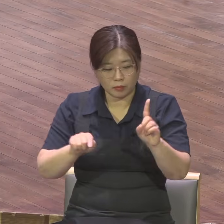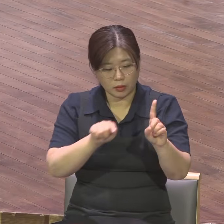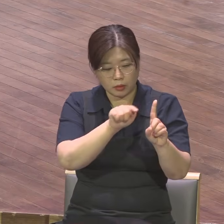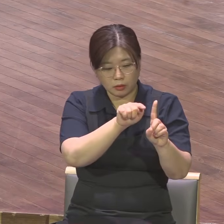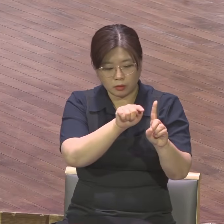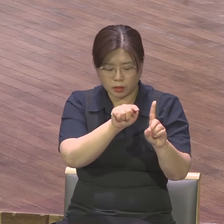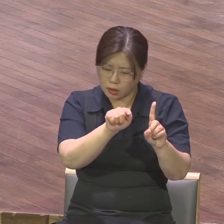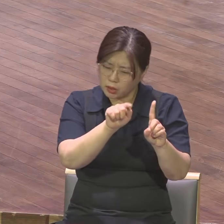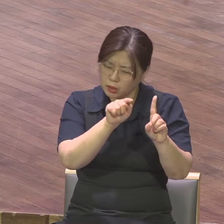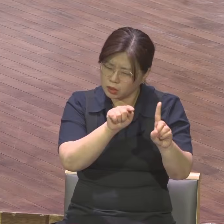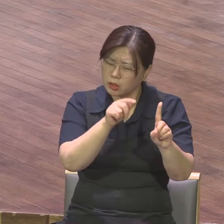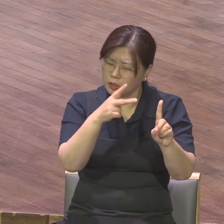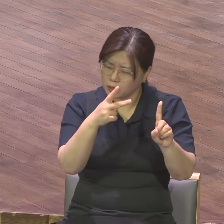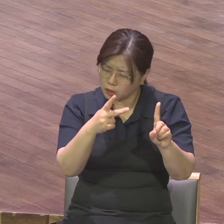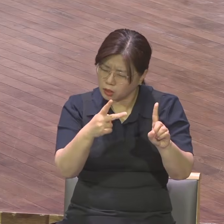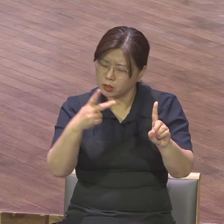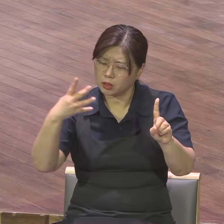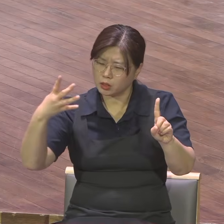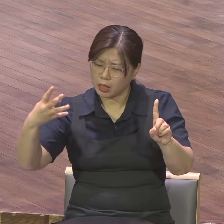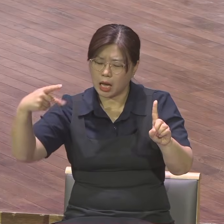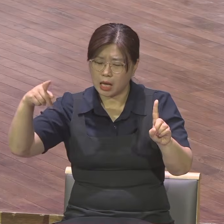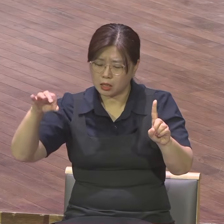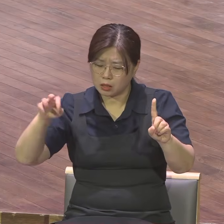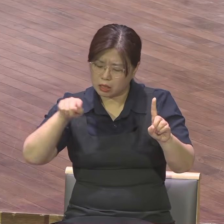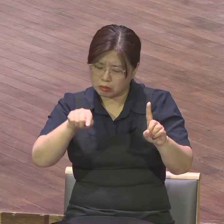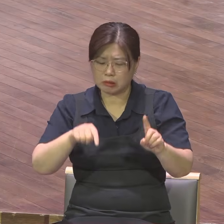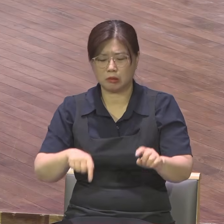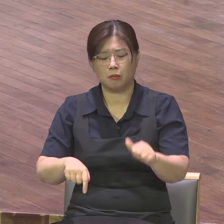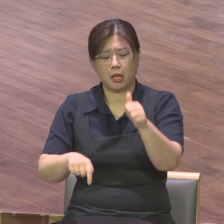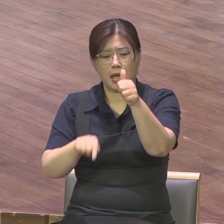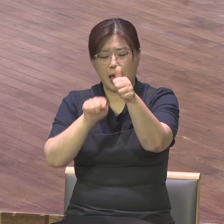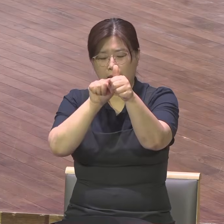스타일로 쫙 기록을 했습니다. 이 시편에도 아크로스틱